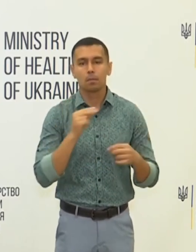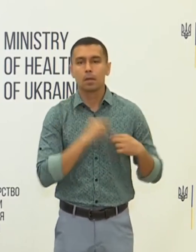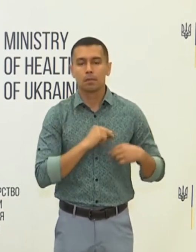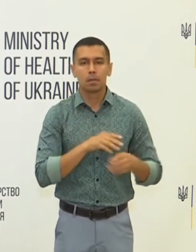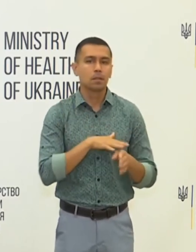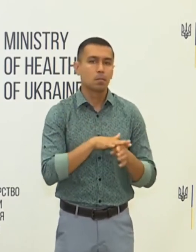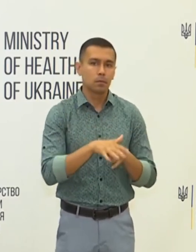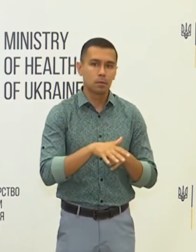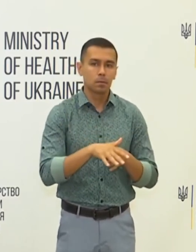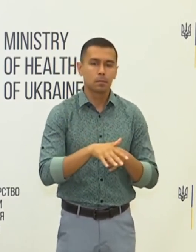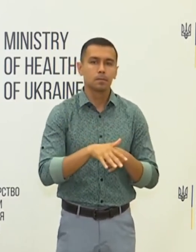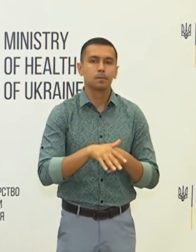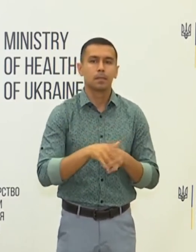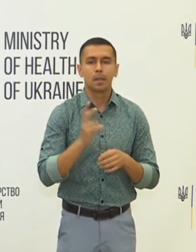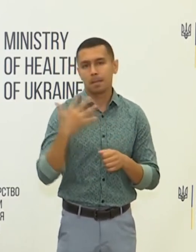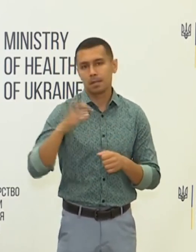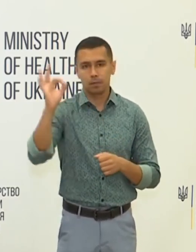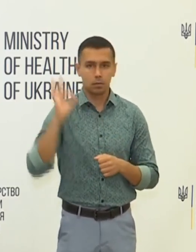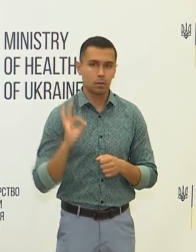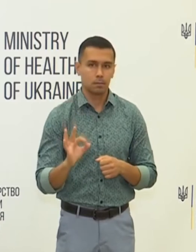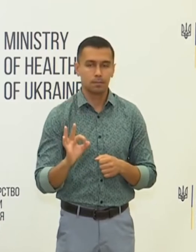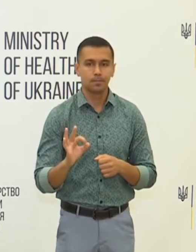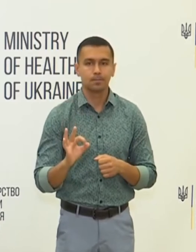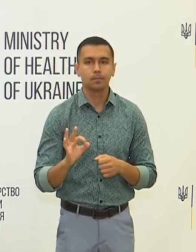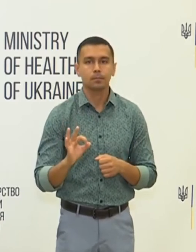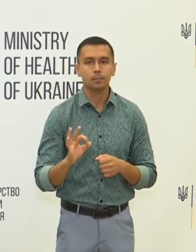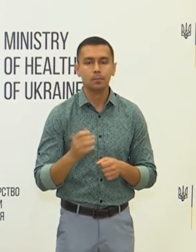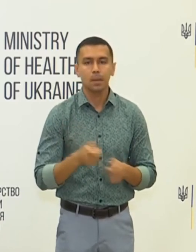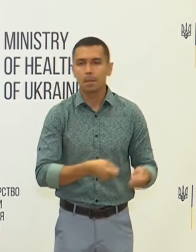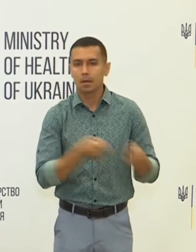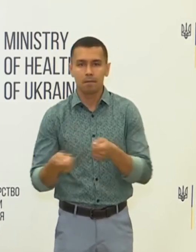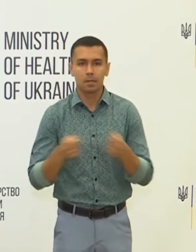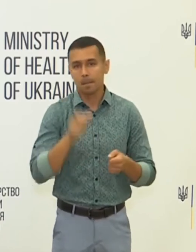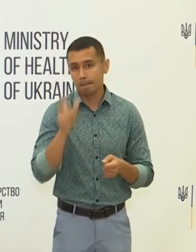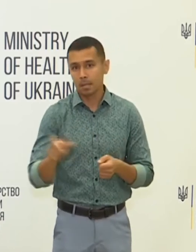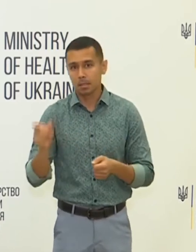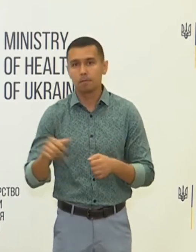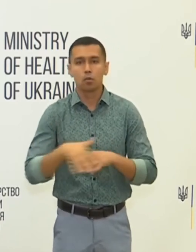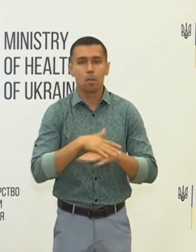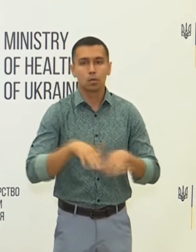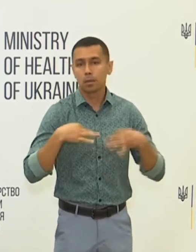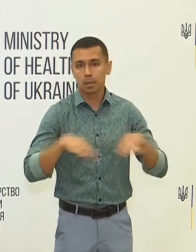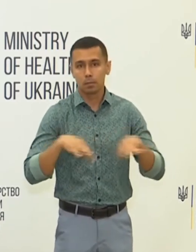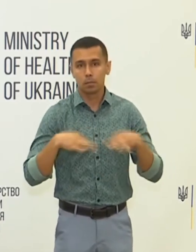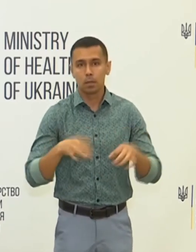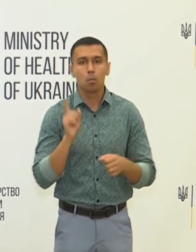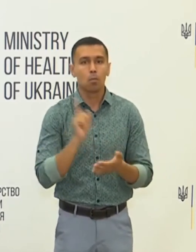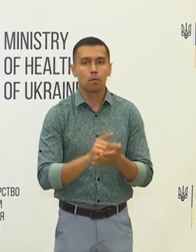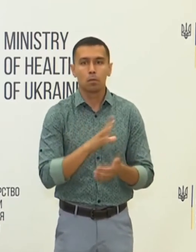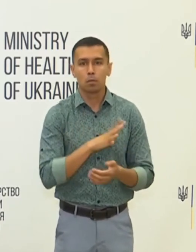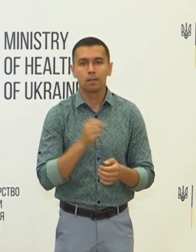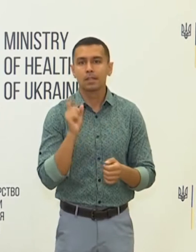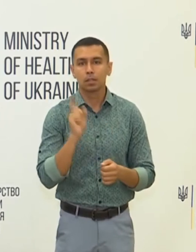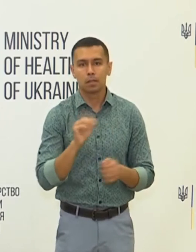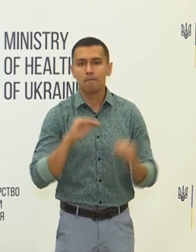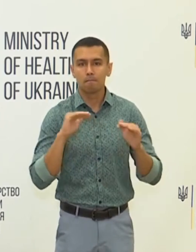функціонувати з заповненістю на 50%. Перевезення пасажирів у громадському транспорті повинно бути